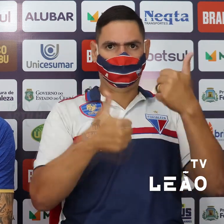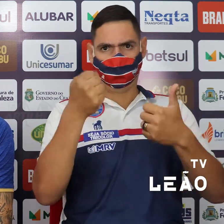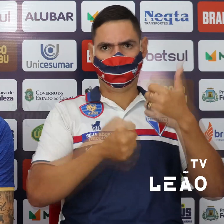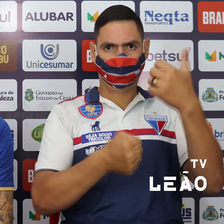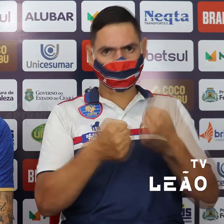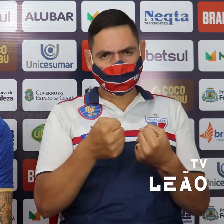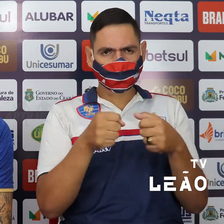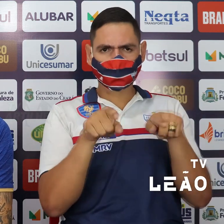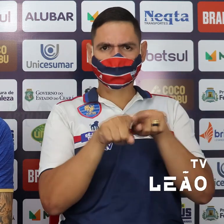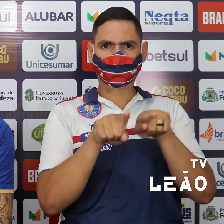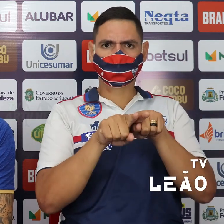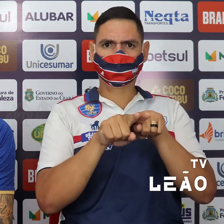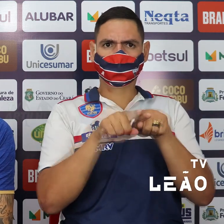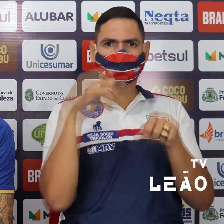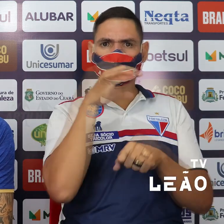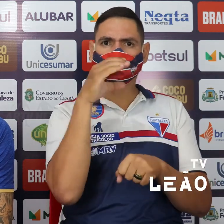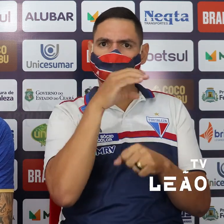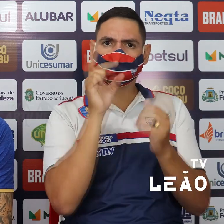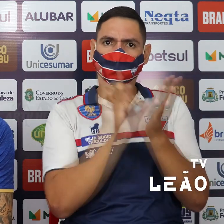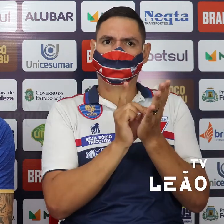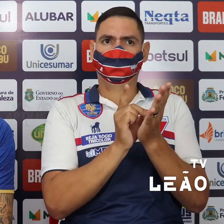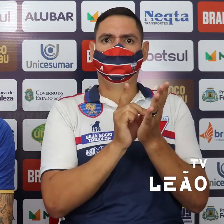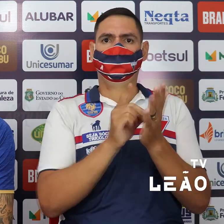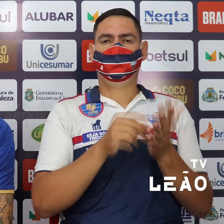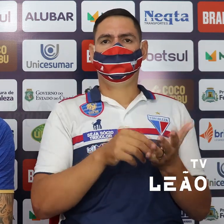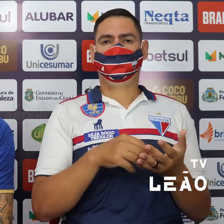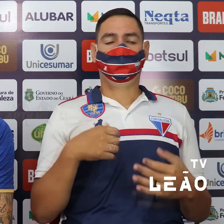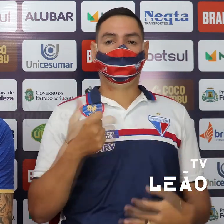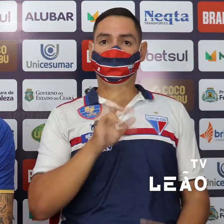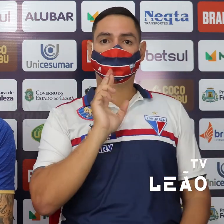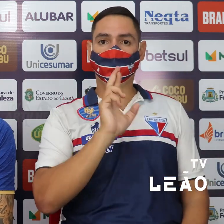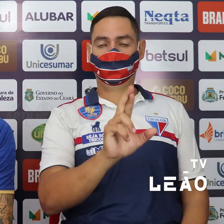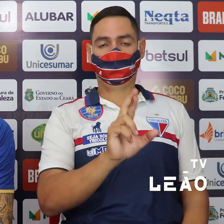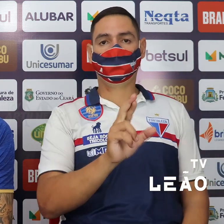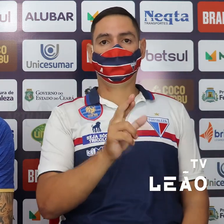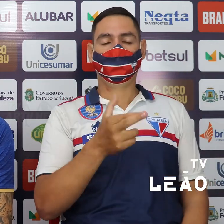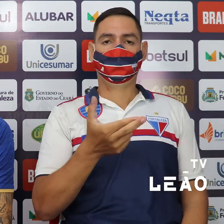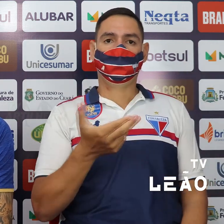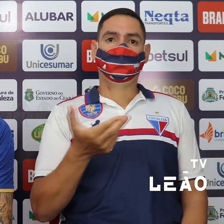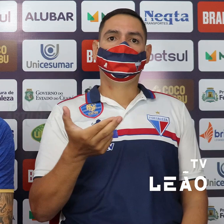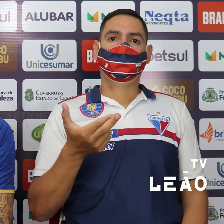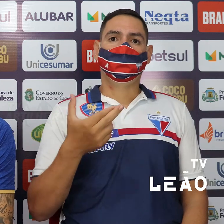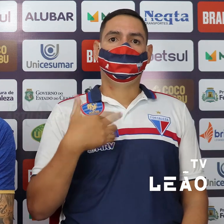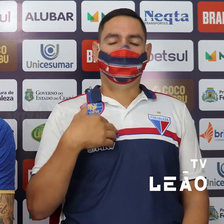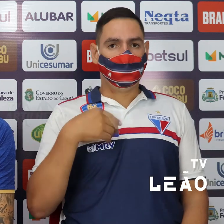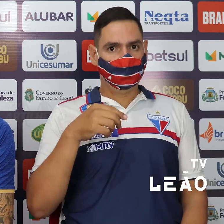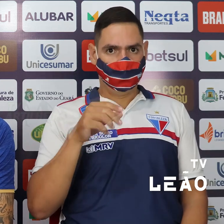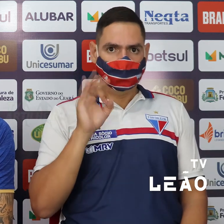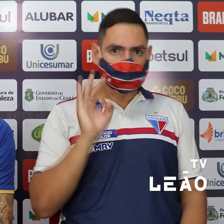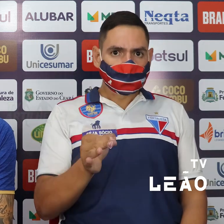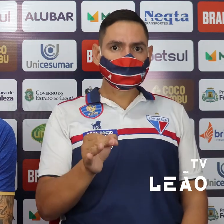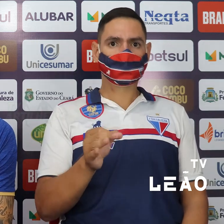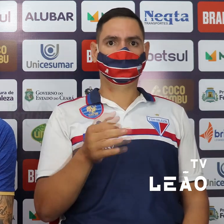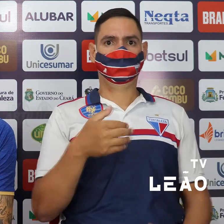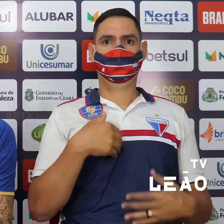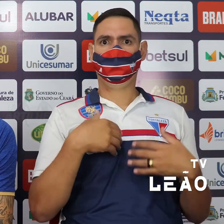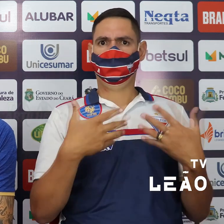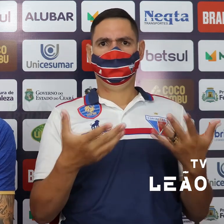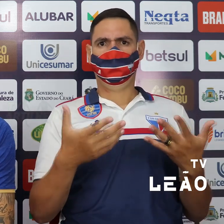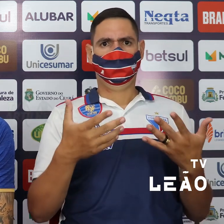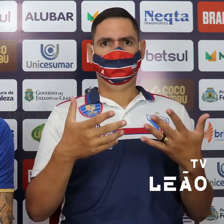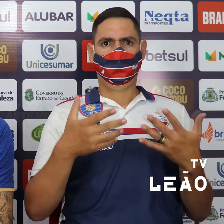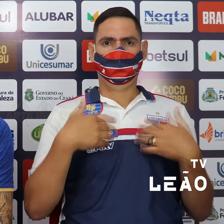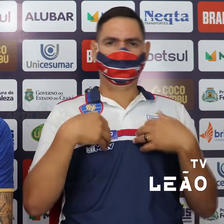Claro, a gente treina independente do adversário. Ele vai cobrar intensidade contra o Crato, como